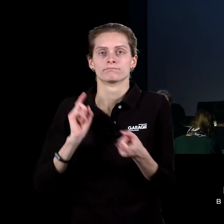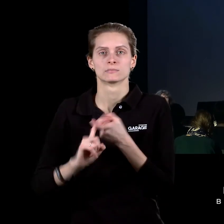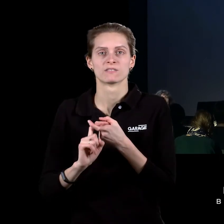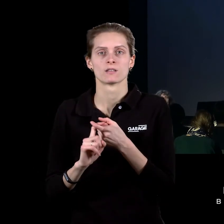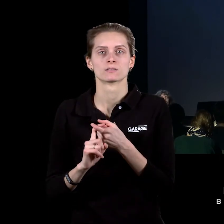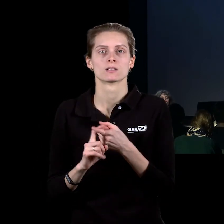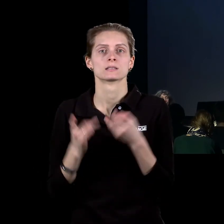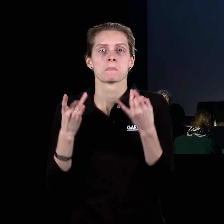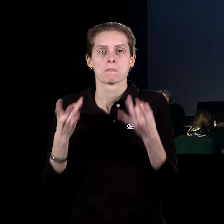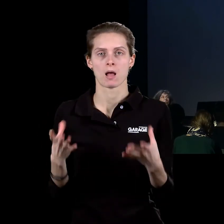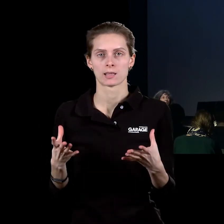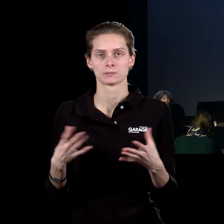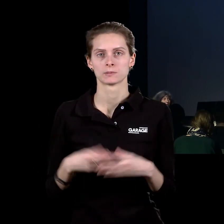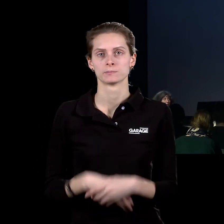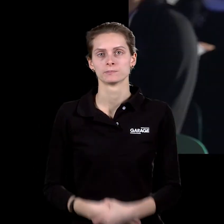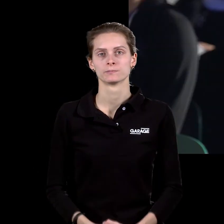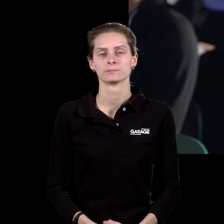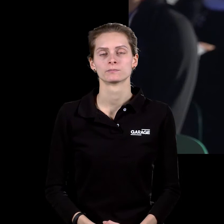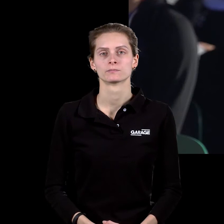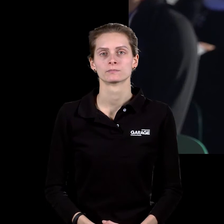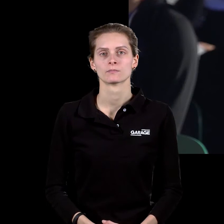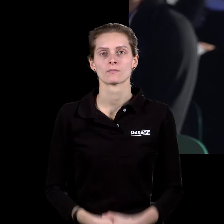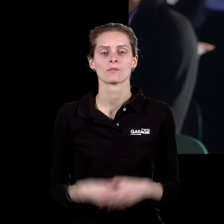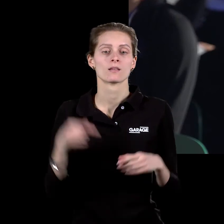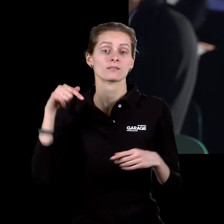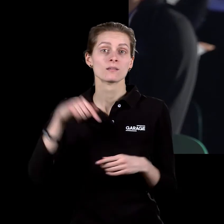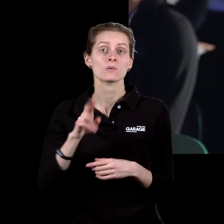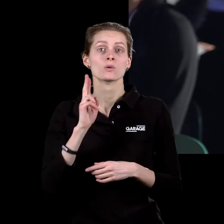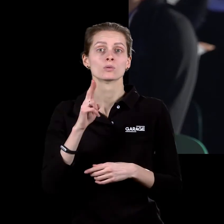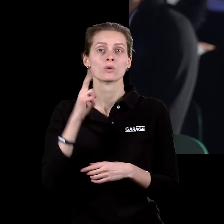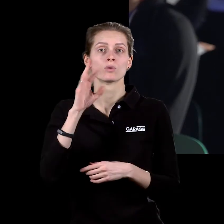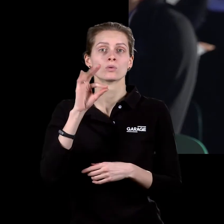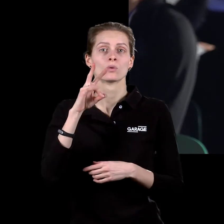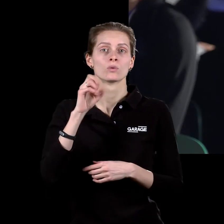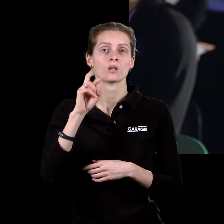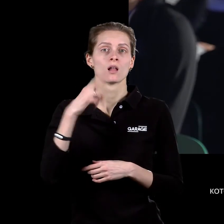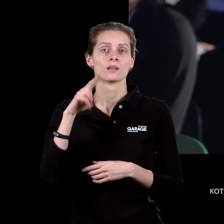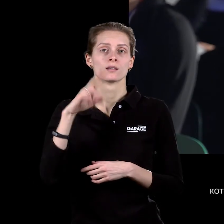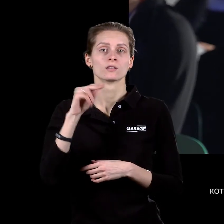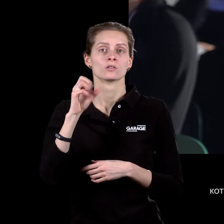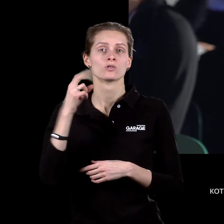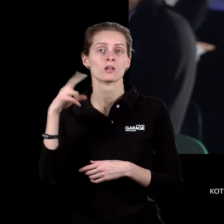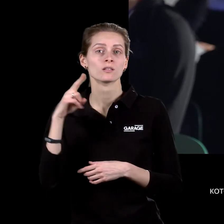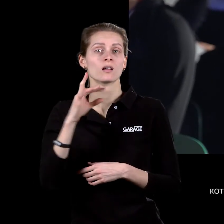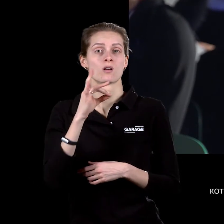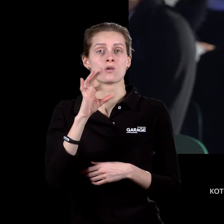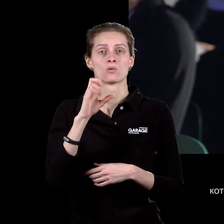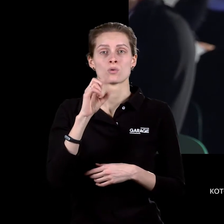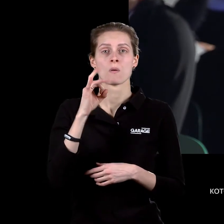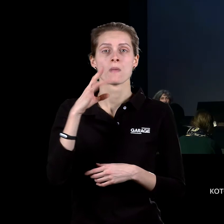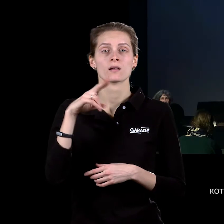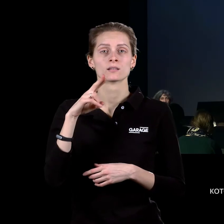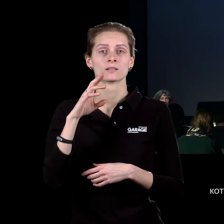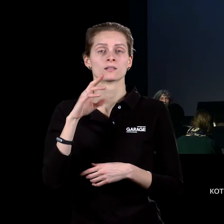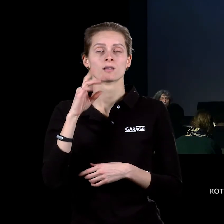с минимализмом. Да? Это круг Дональда Джада, Сола Левита, Роберта Смитсона. Вот те